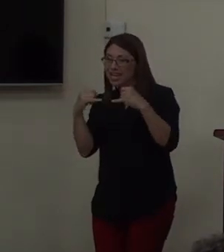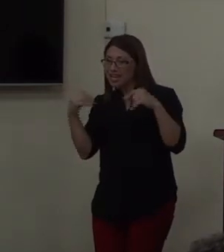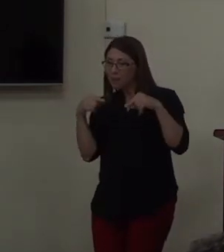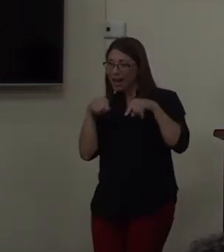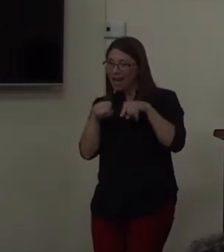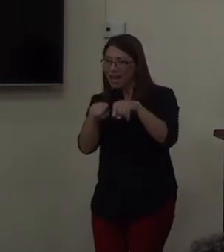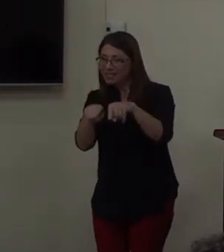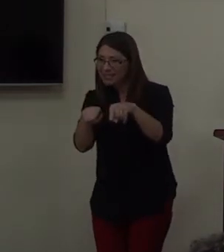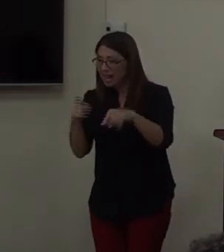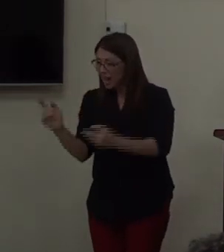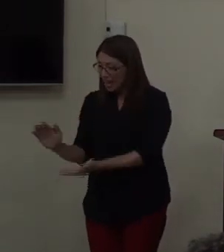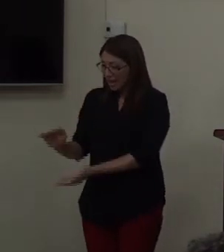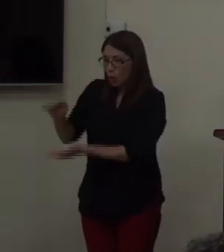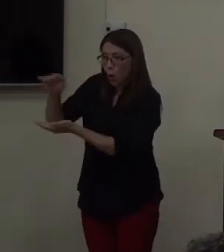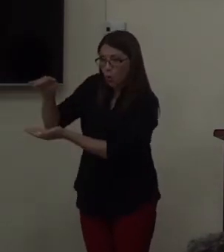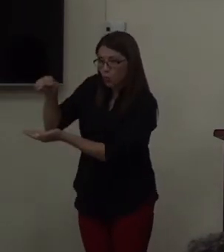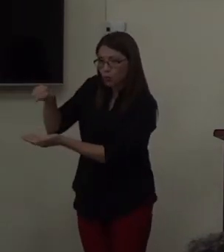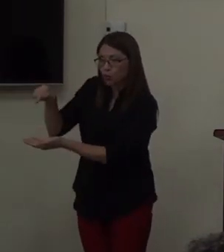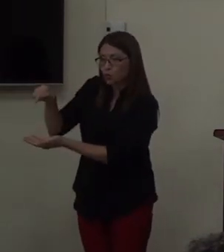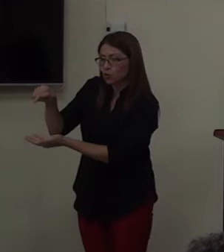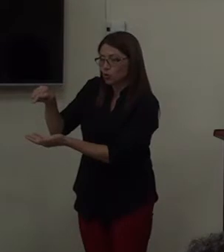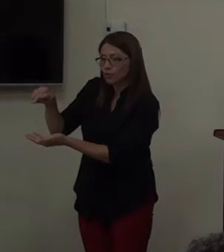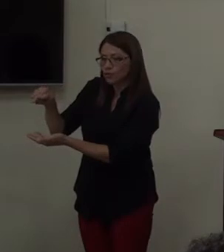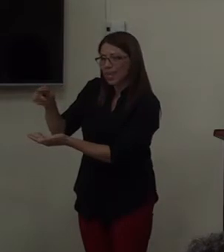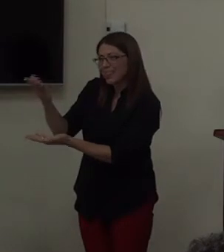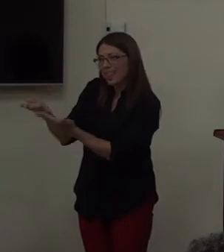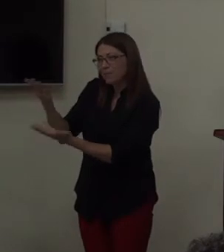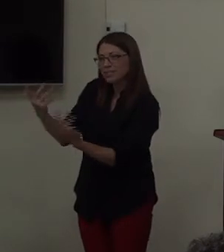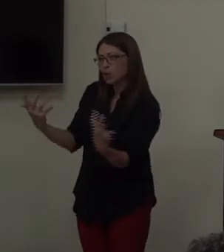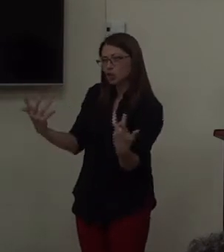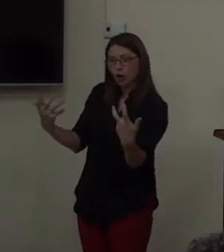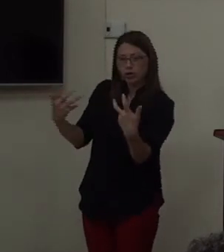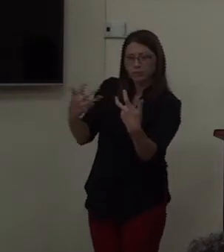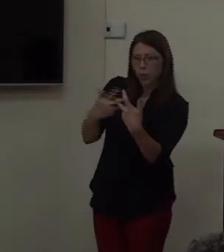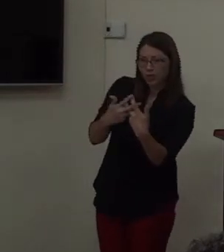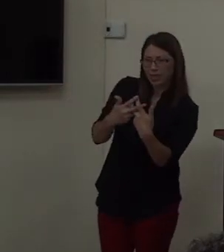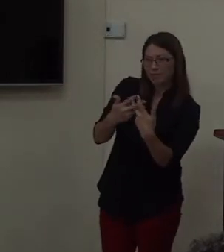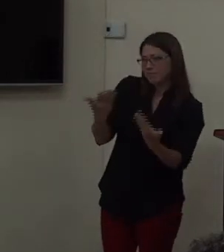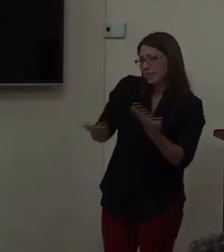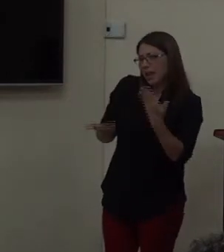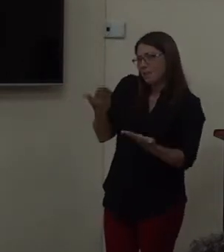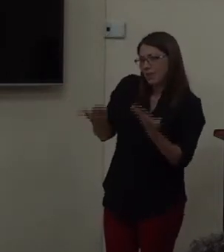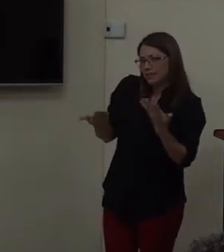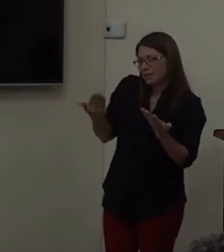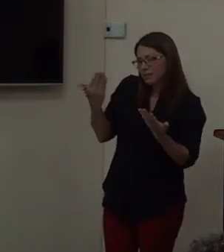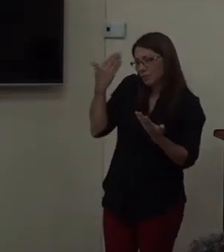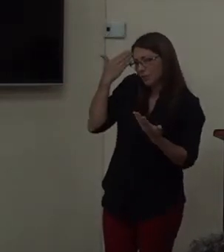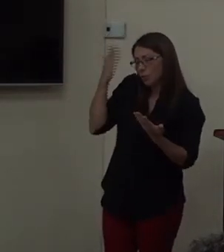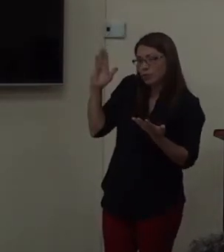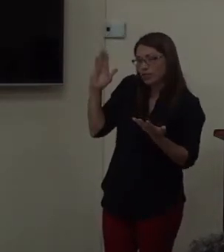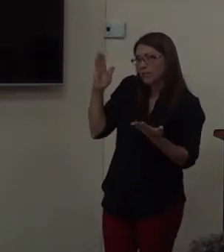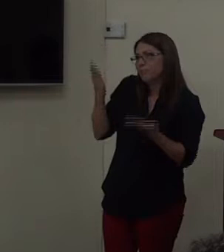todo, no se corresponda, tal vez porque ni siquiera es posible, supongo que en el programa, sin no sé, y